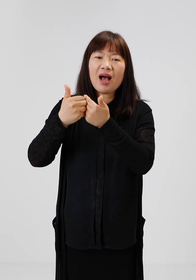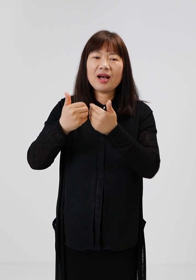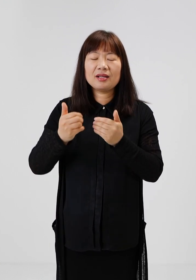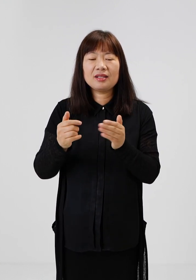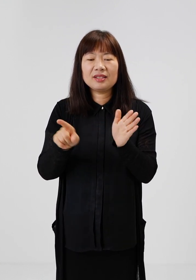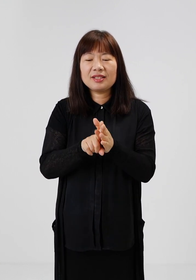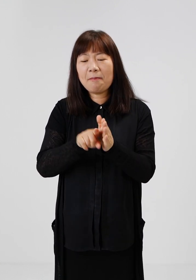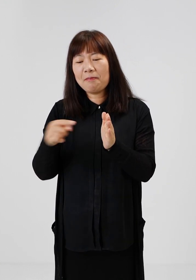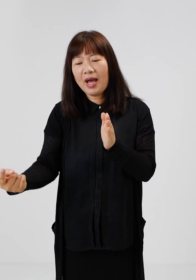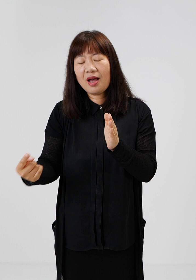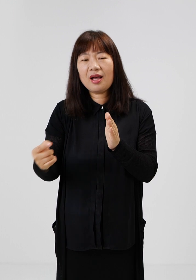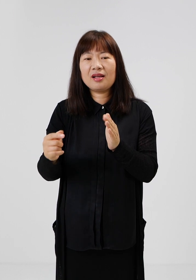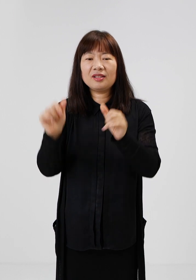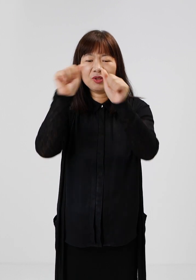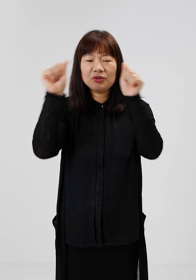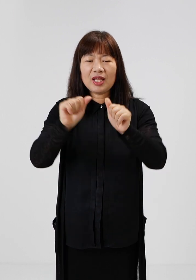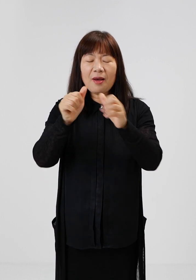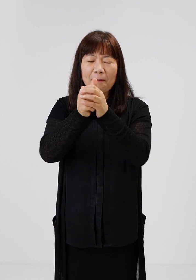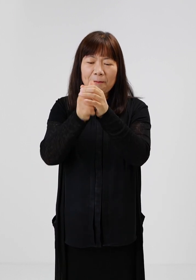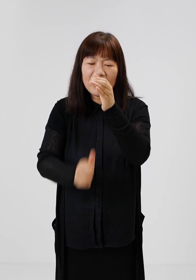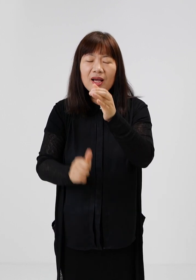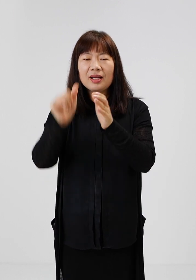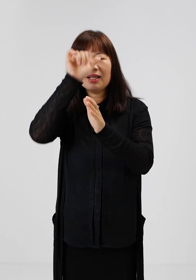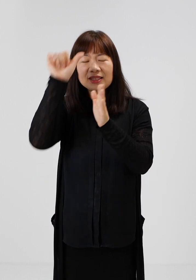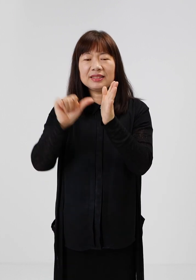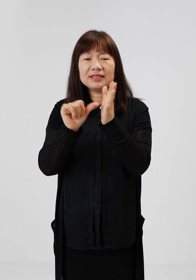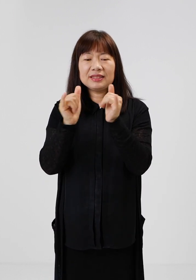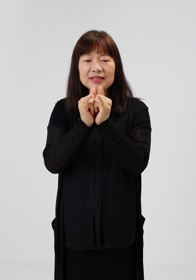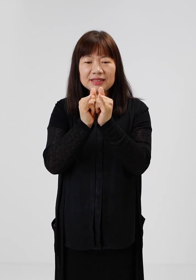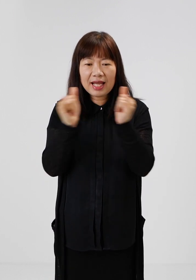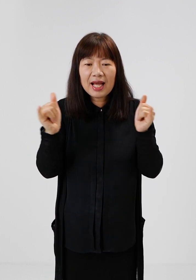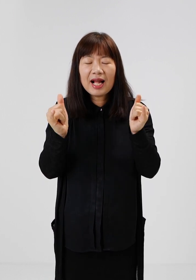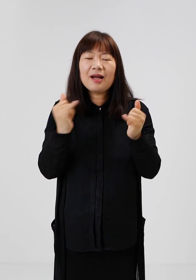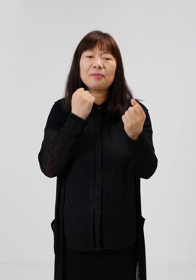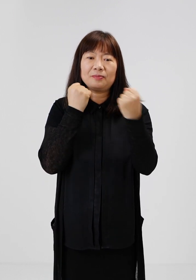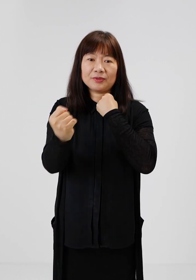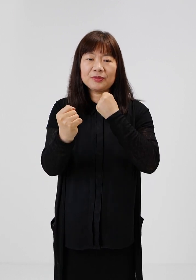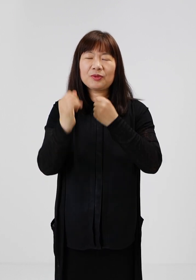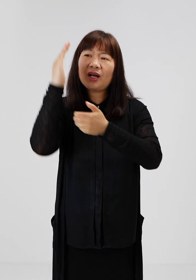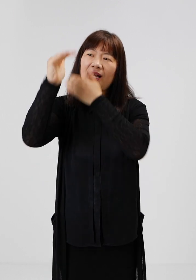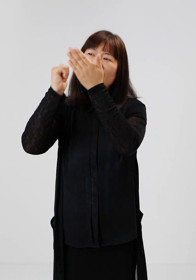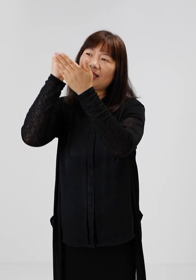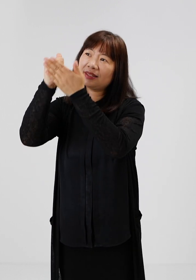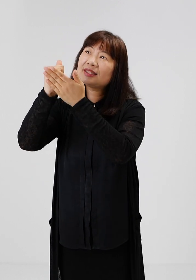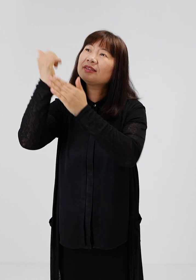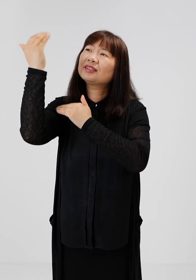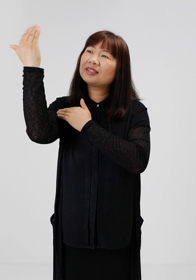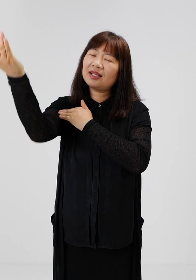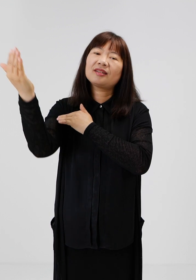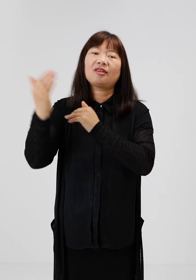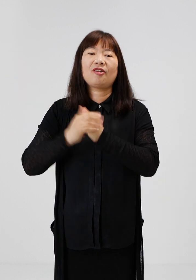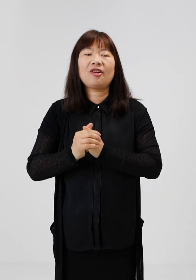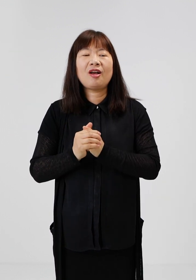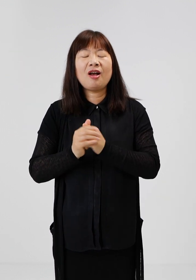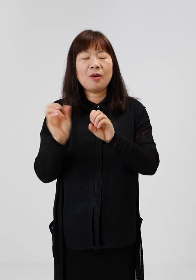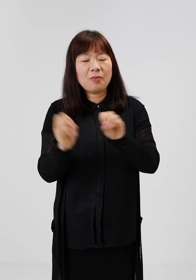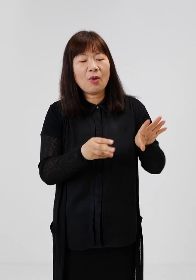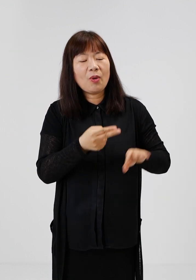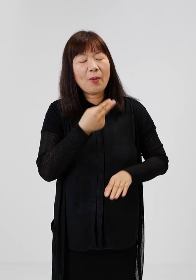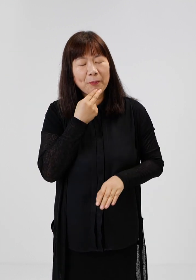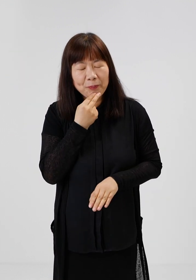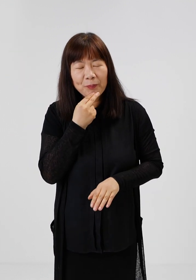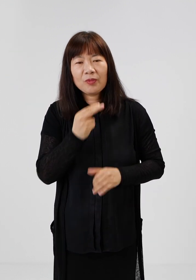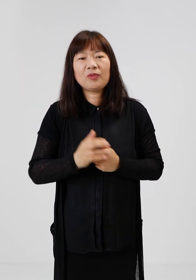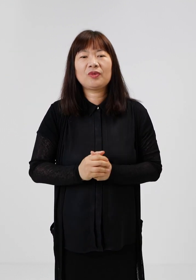불신앙하고 우상숭배에 빠졌던 인생들임에도 불구하고 하나님이 버리지